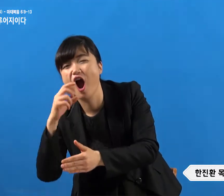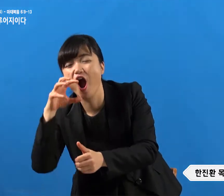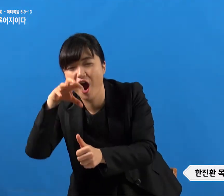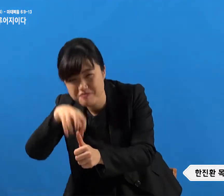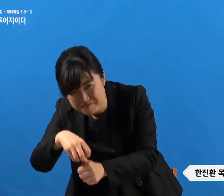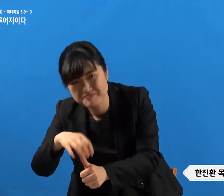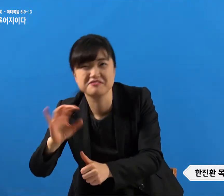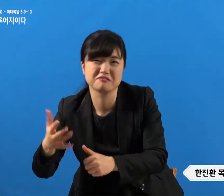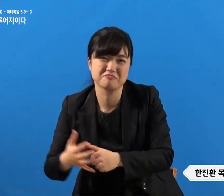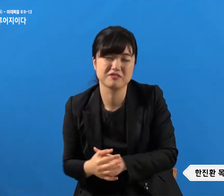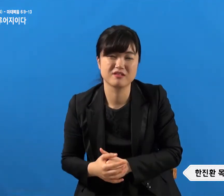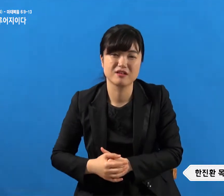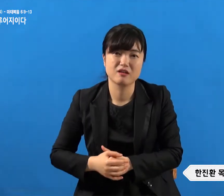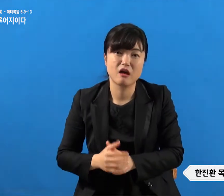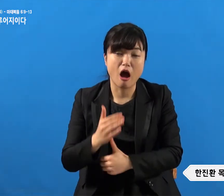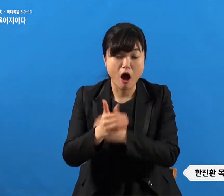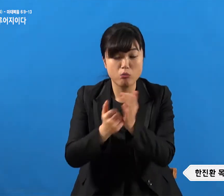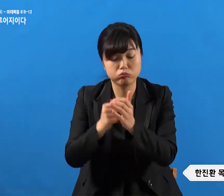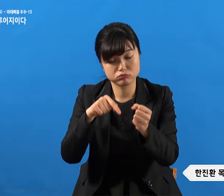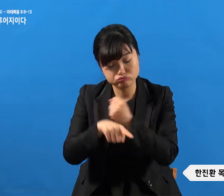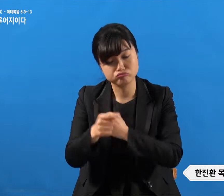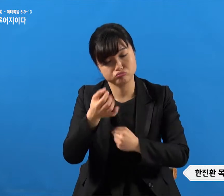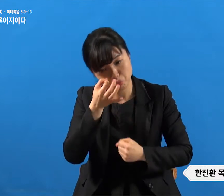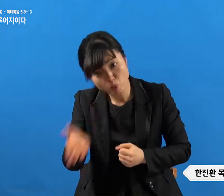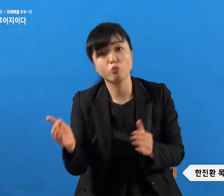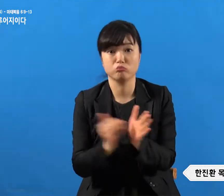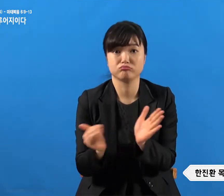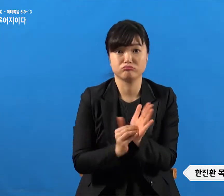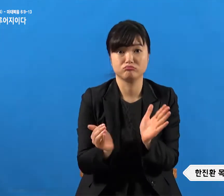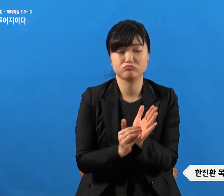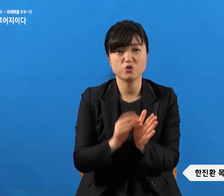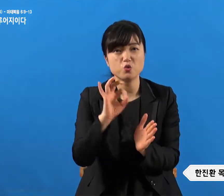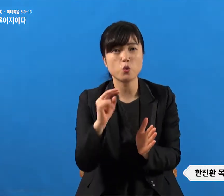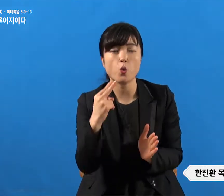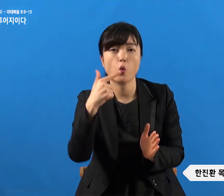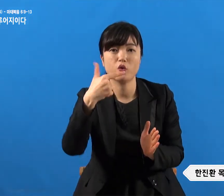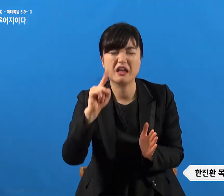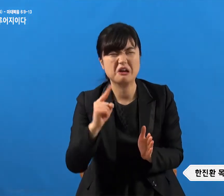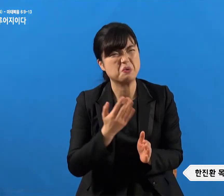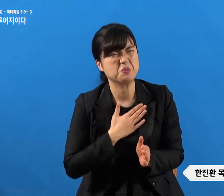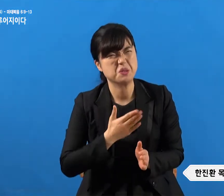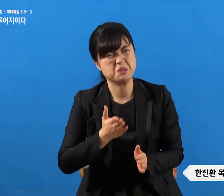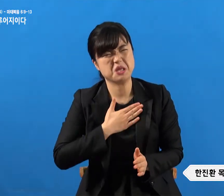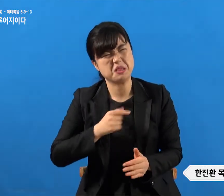하나님께서 말씀을 통해서 당신의 뜻을 분명히 보여주셨는데도